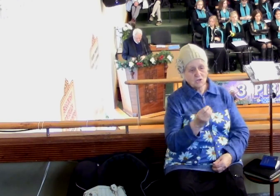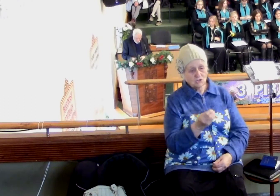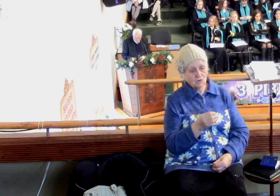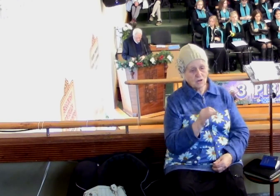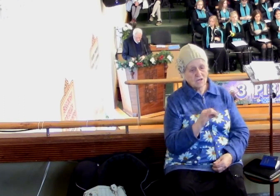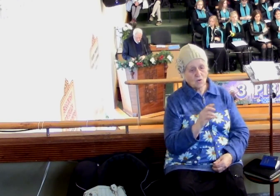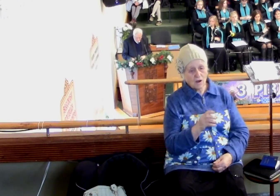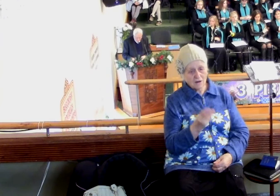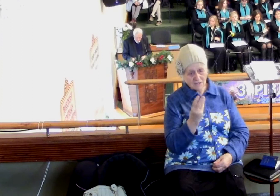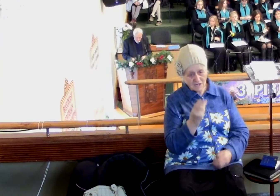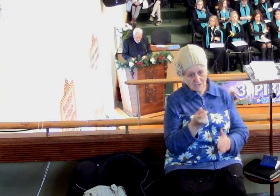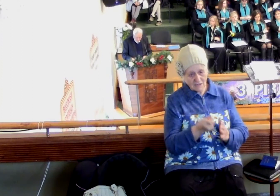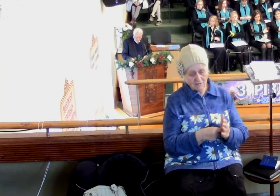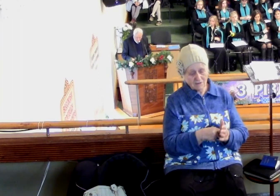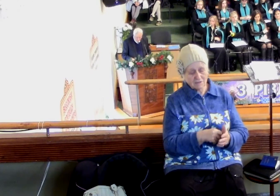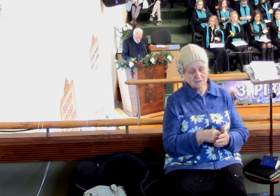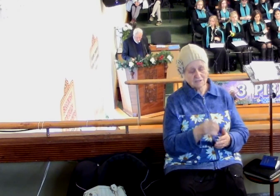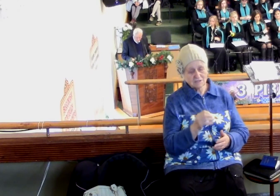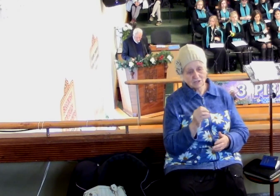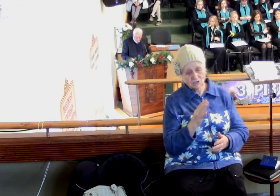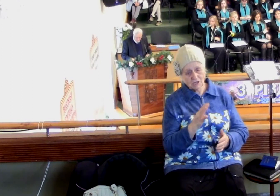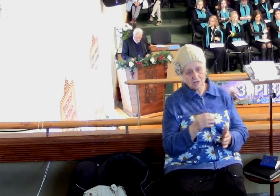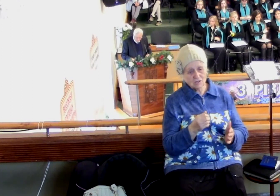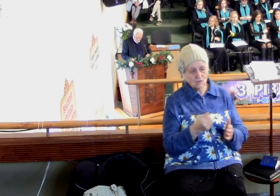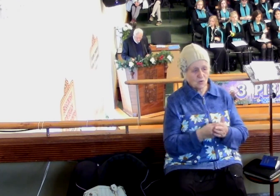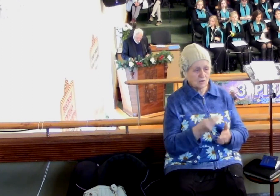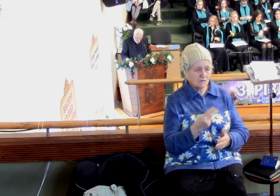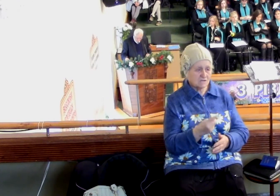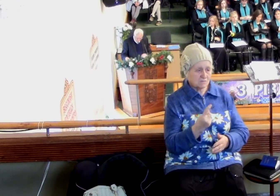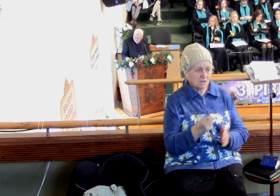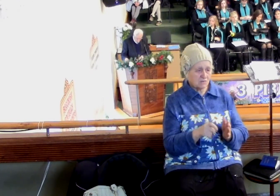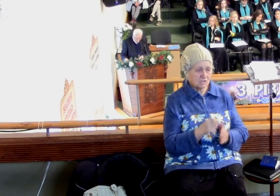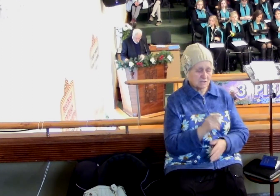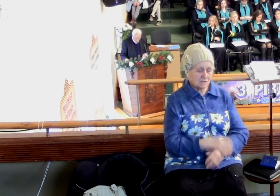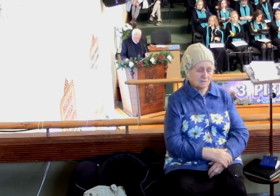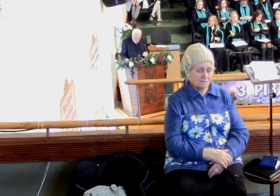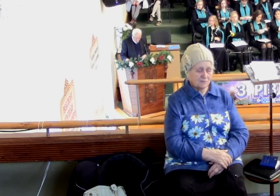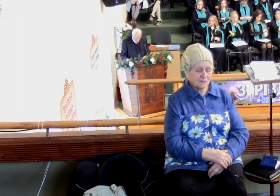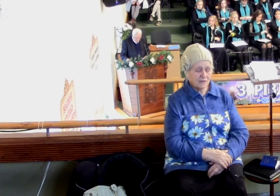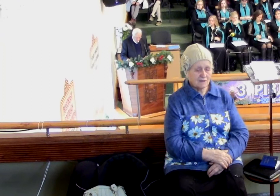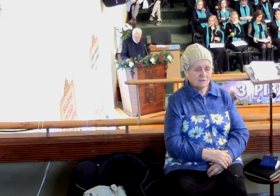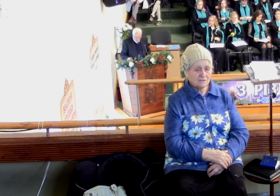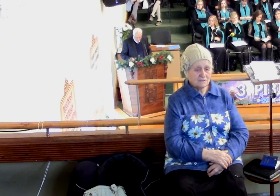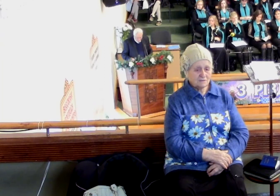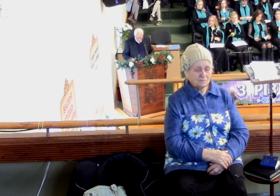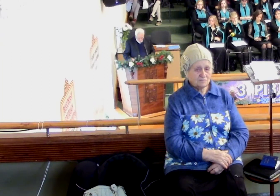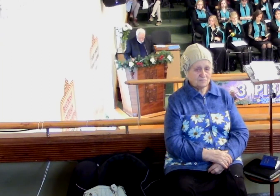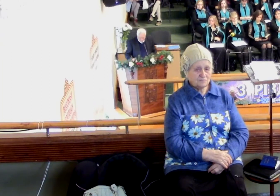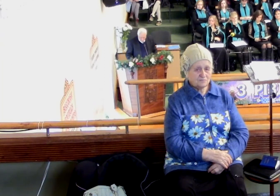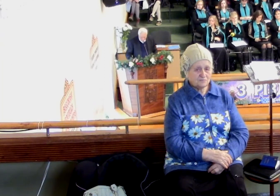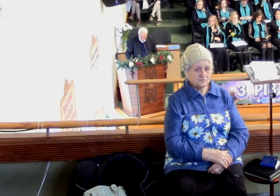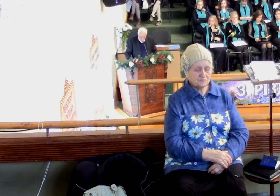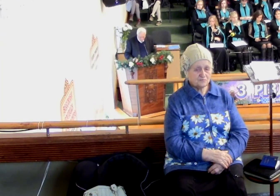Иоанна, 3 глава, с 14 по 21 стих. Иоанна, 3 глава, там